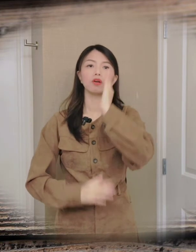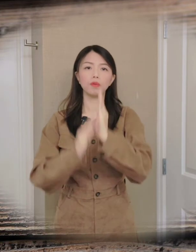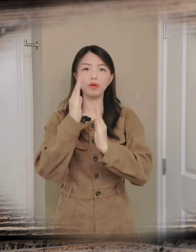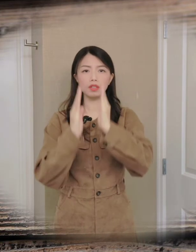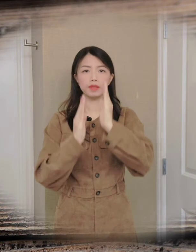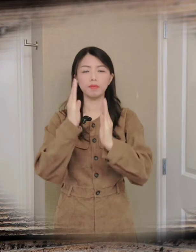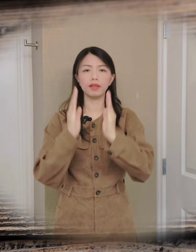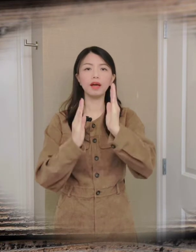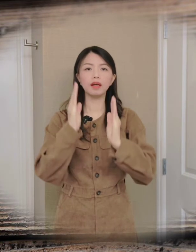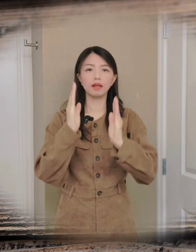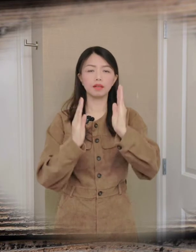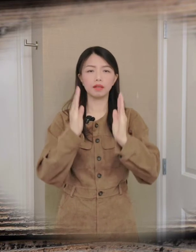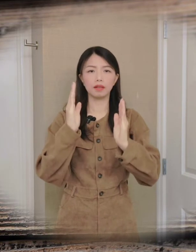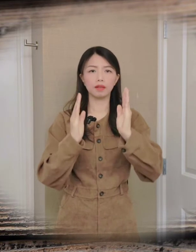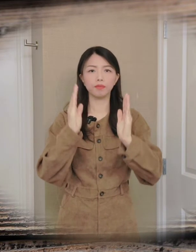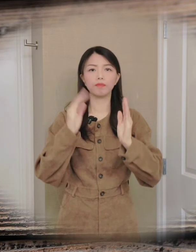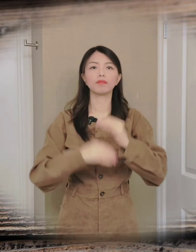들풀 이렇게 표현하시면 됩니다.